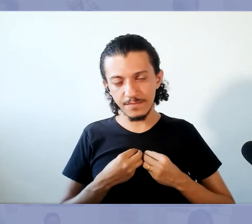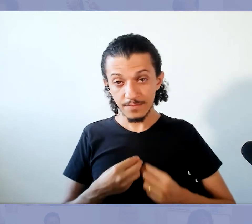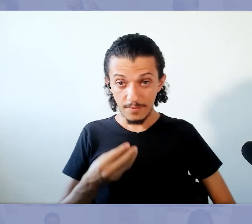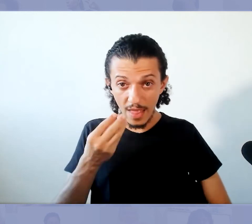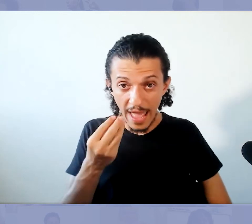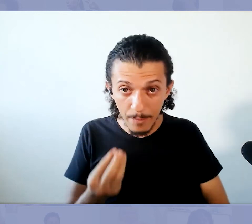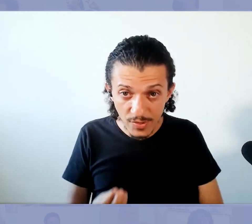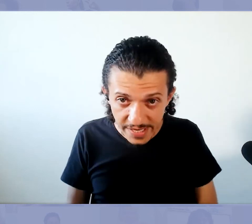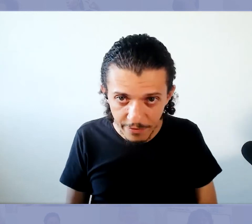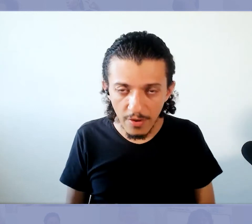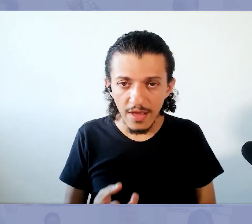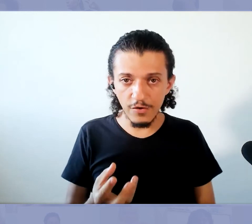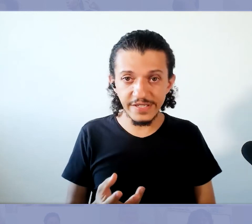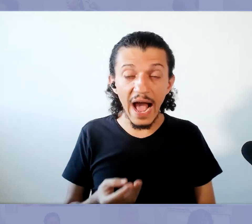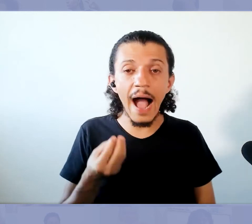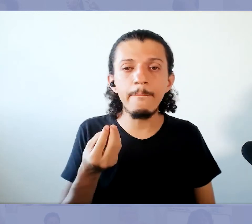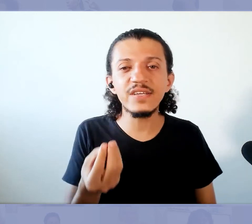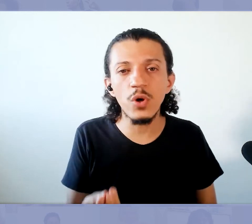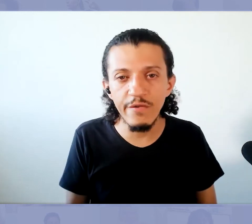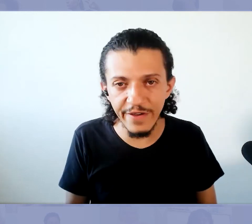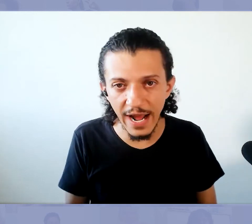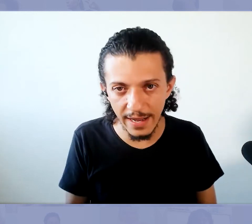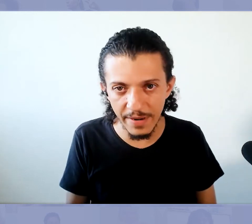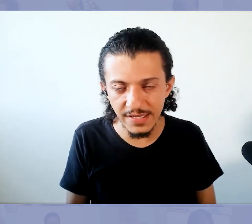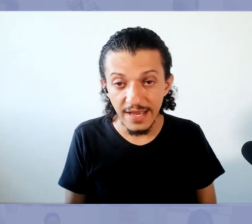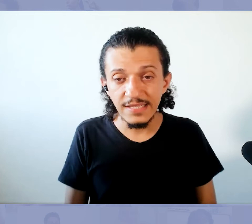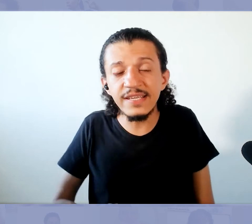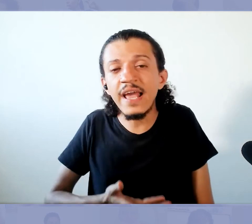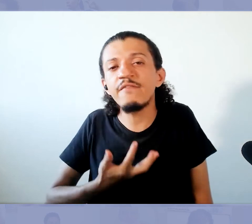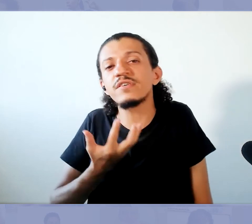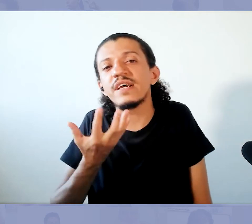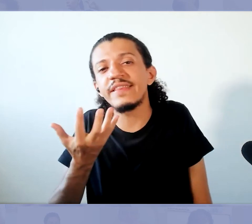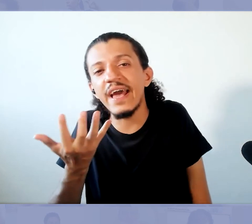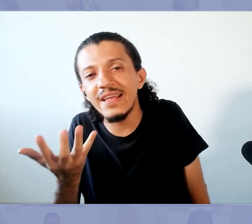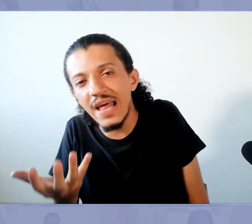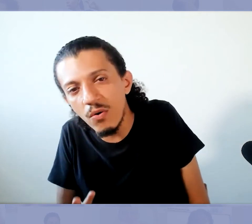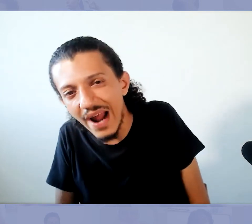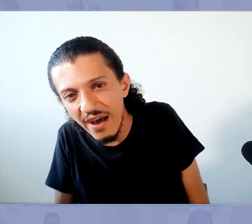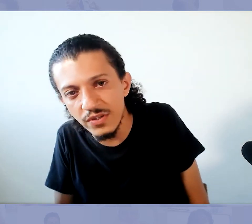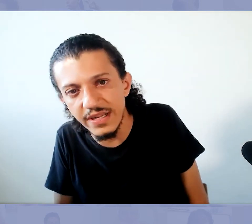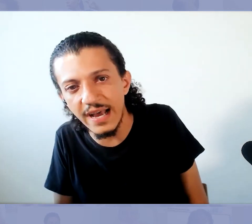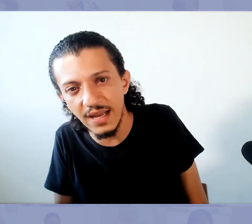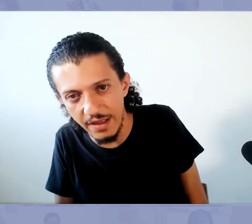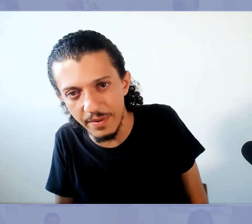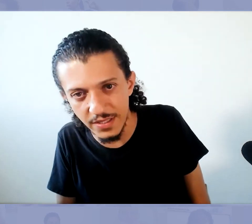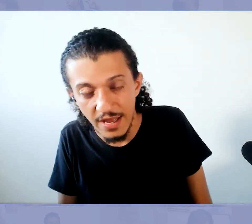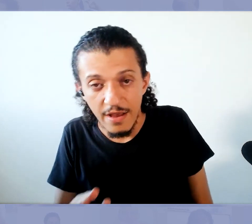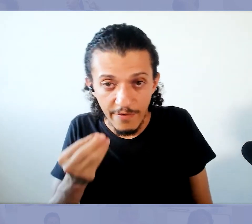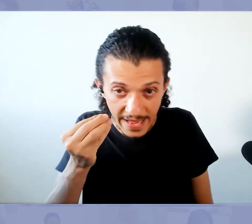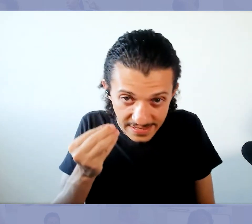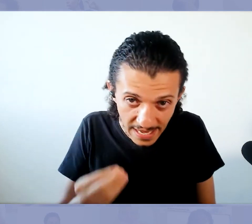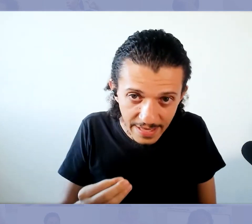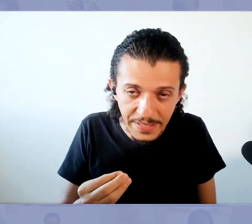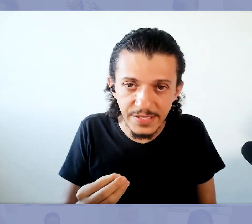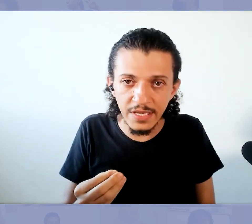língua. É possível você absorver a Libras sem você ter que decorar os sinais da Libras.